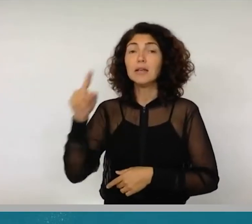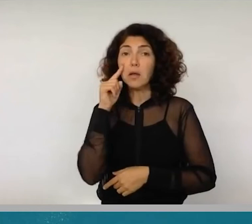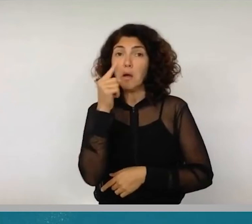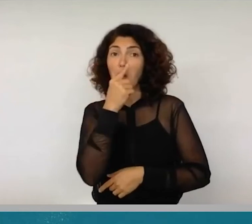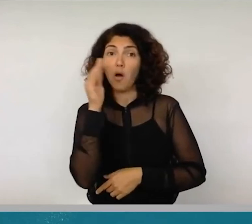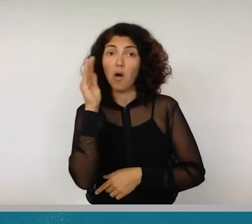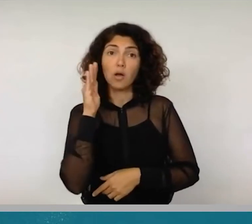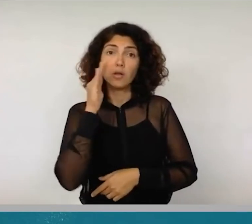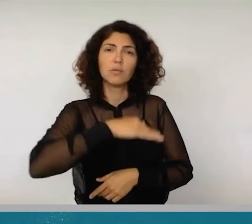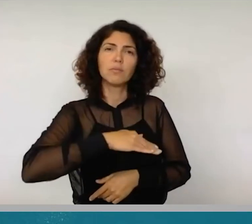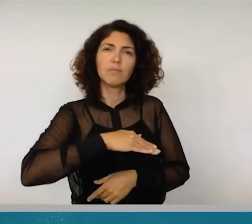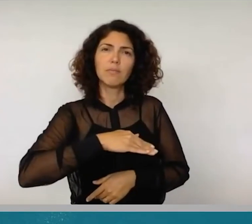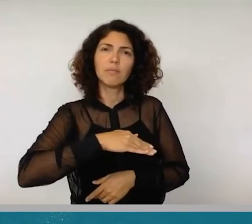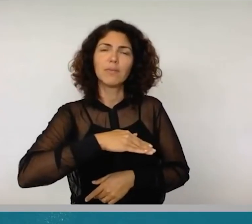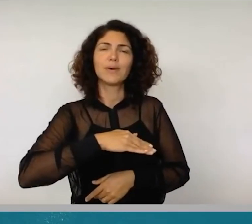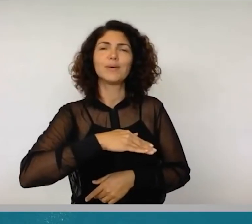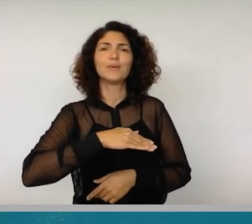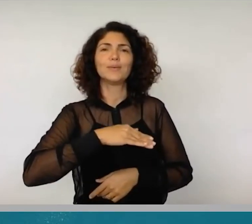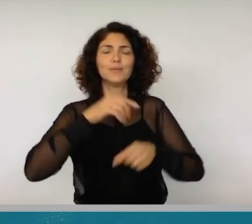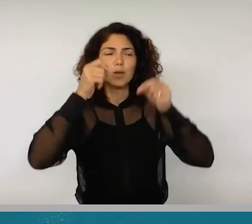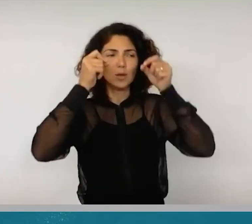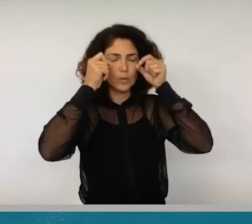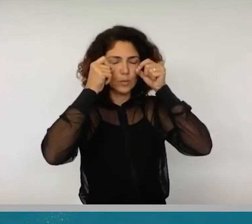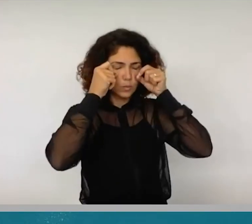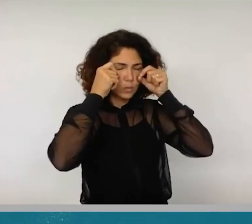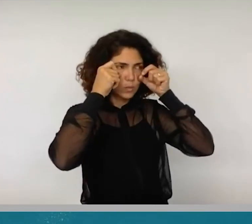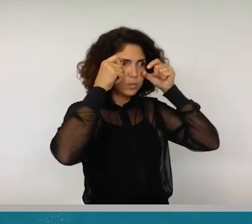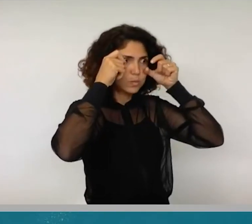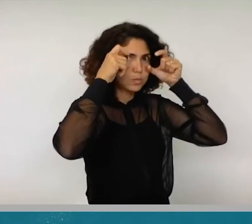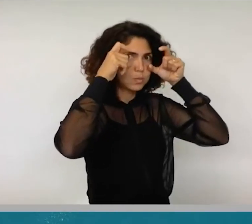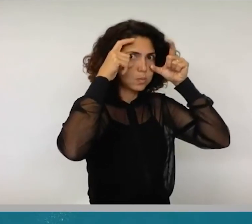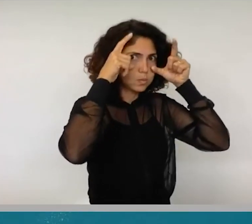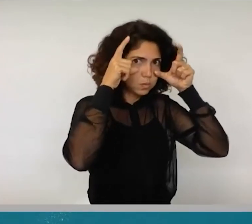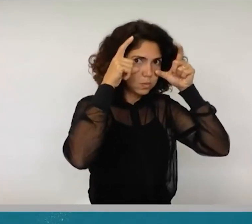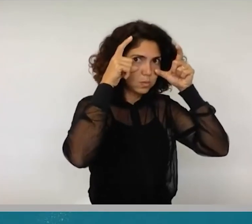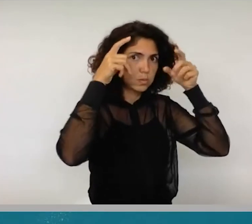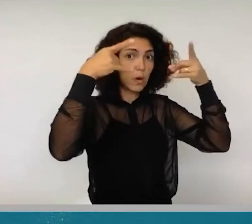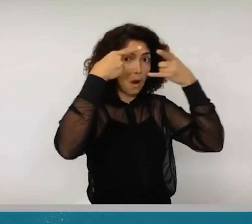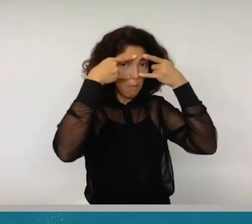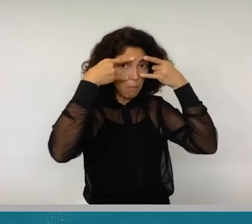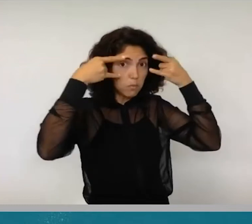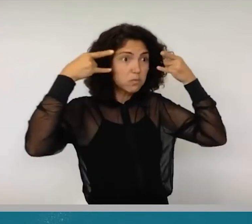olhos avarentos, olhos mesquinhos.